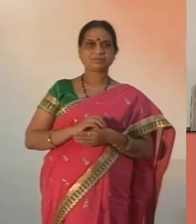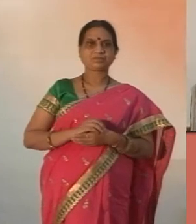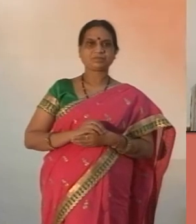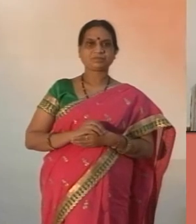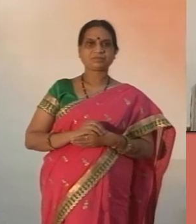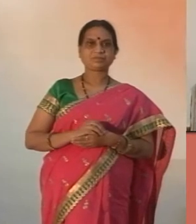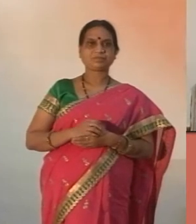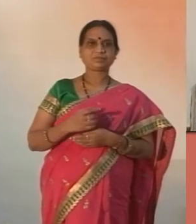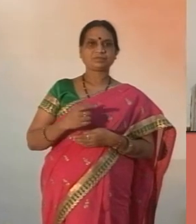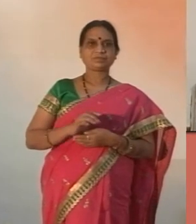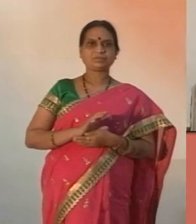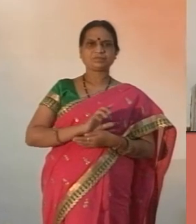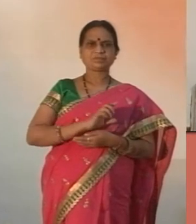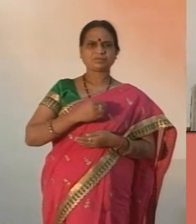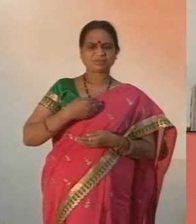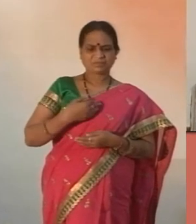बहुत ही सरल प्रक्रिया है।